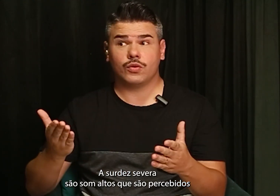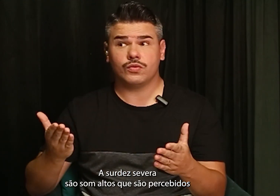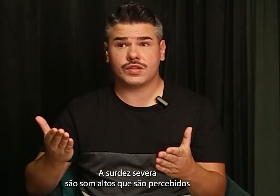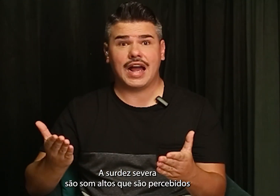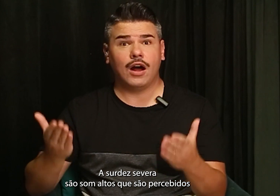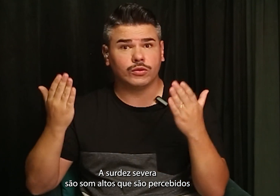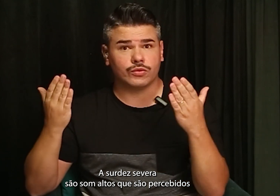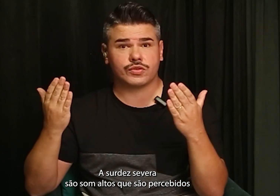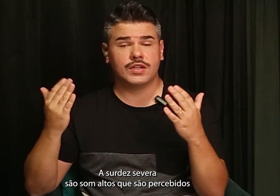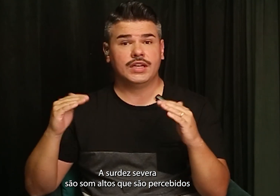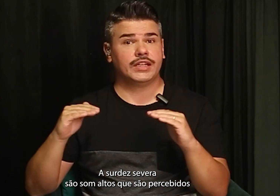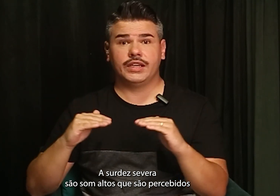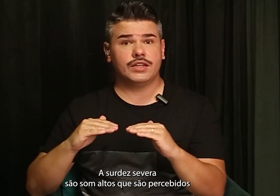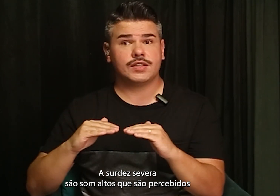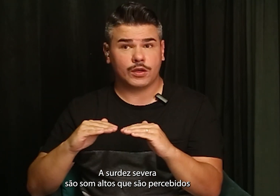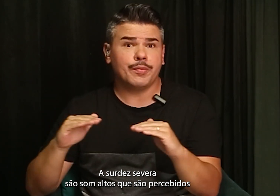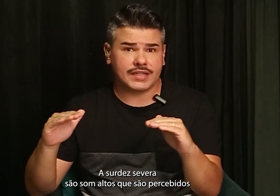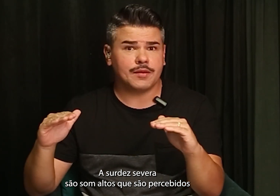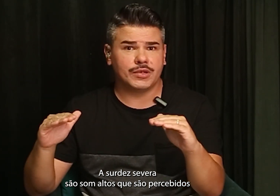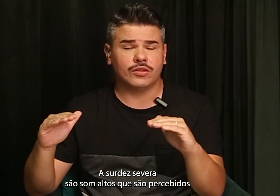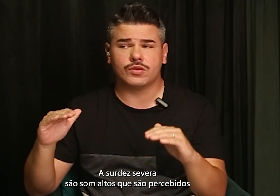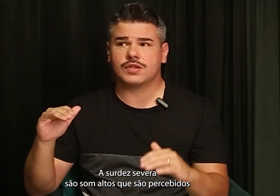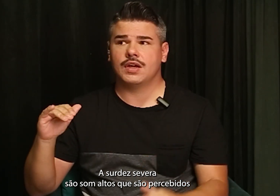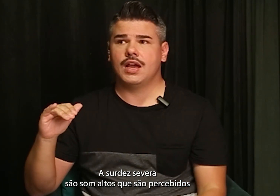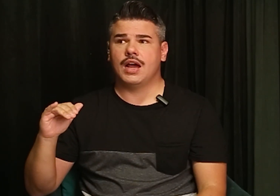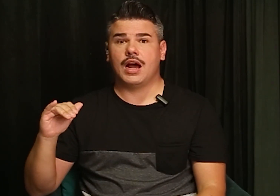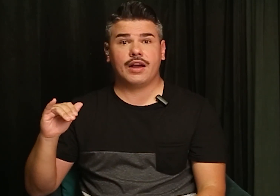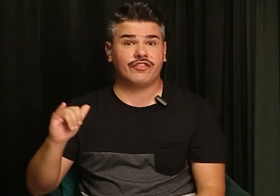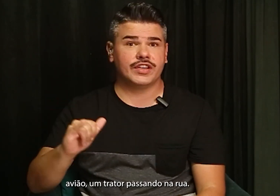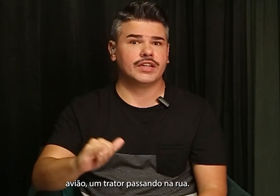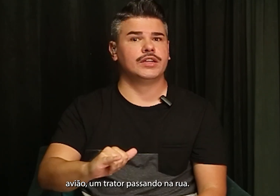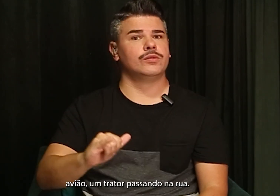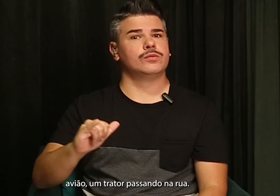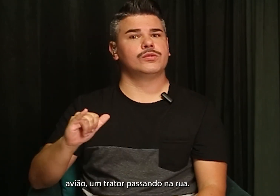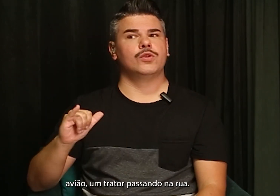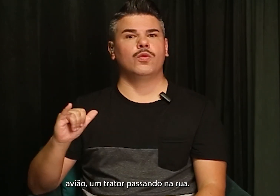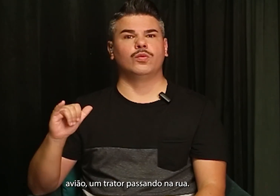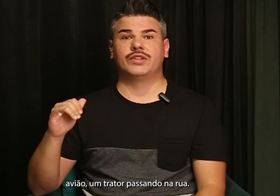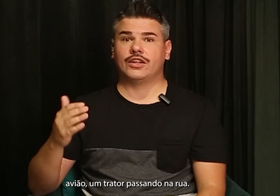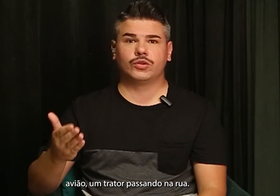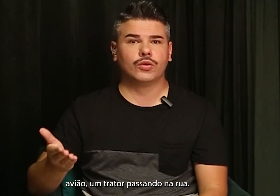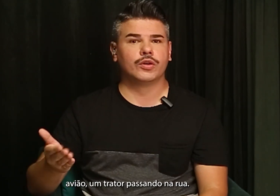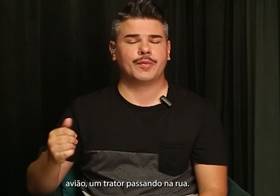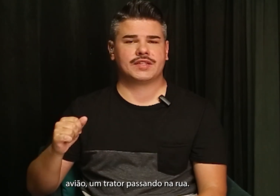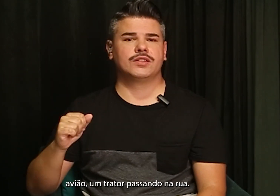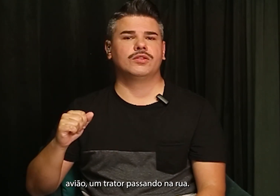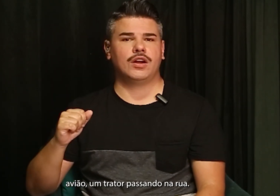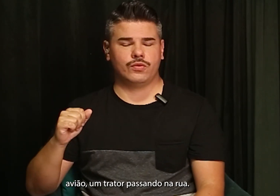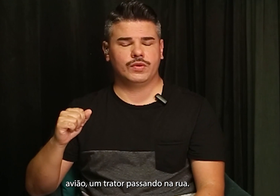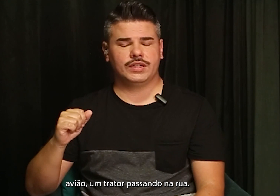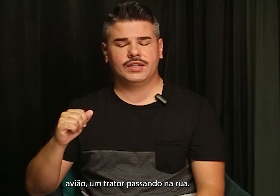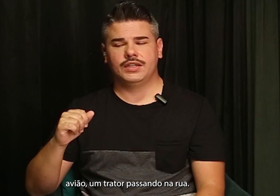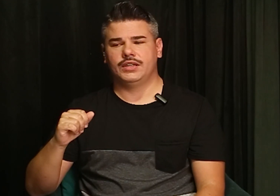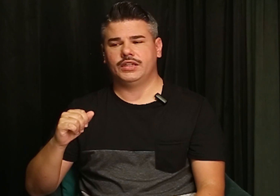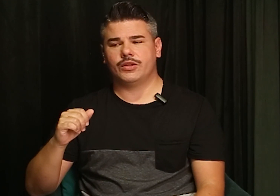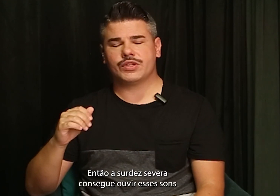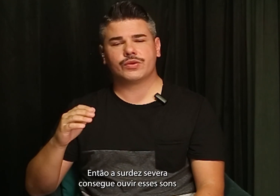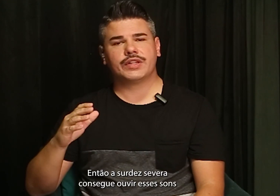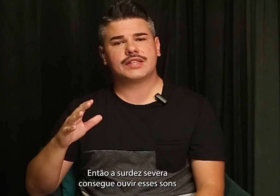são sons altos que são percebidos. Avião, um trator passando na rua. Então a